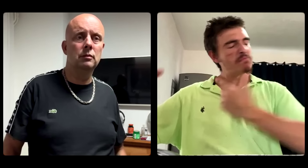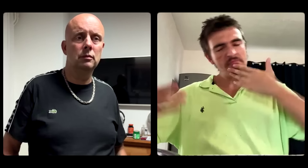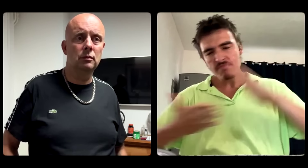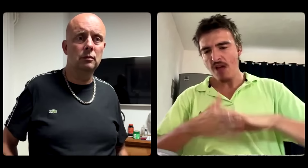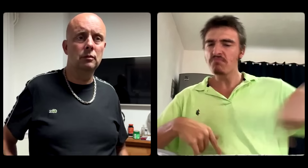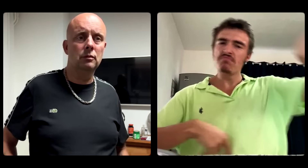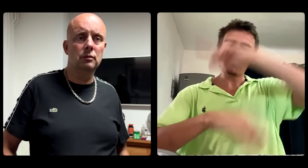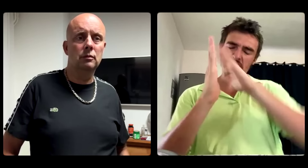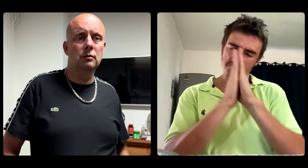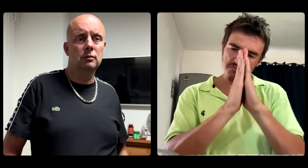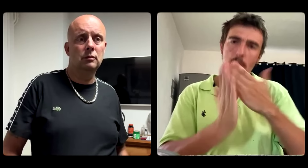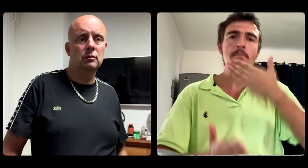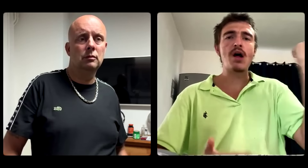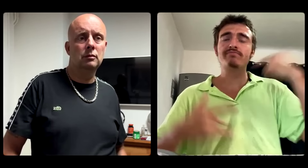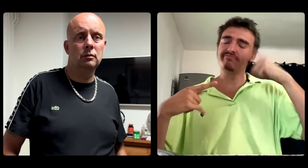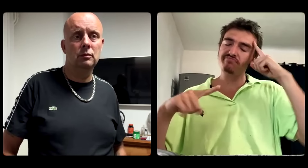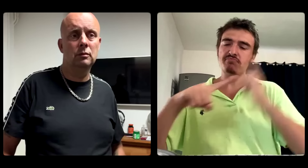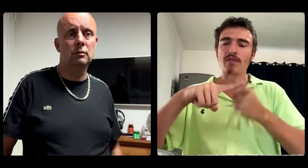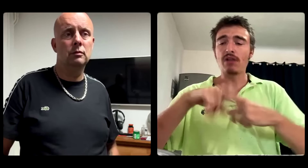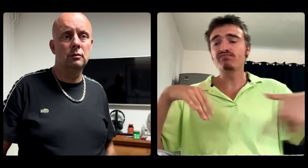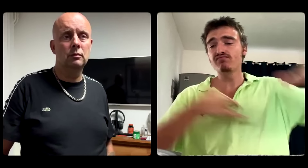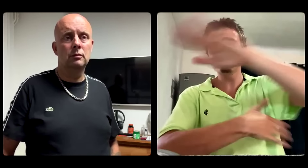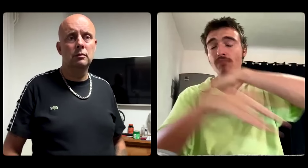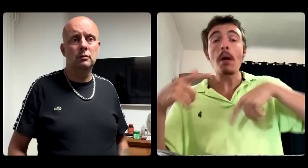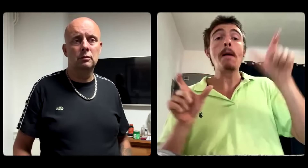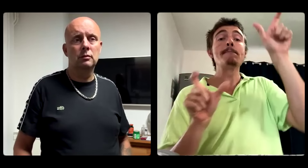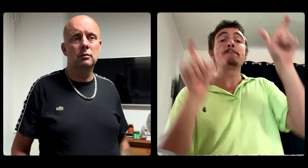Subhanallah, dat is zelf dan.